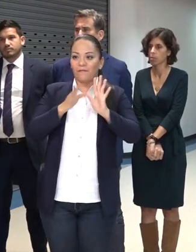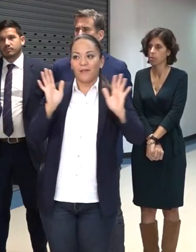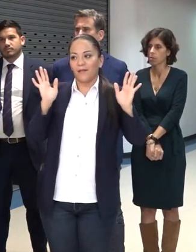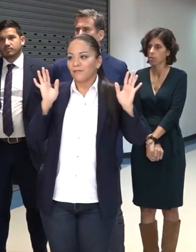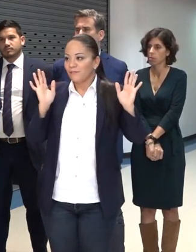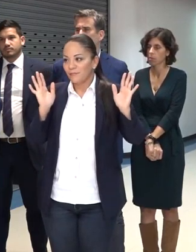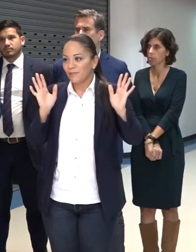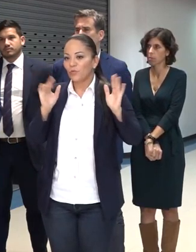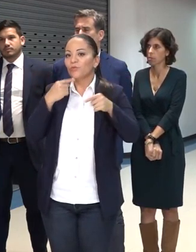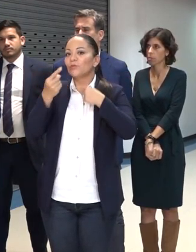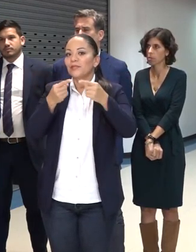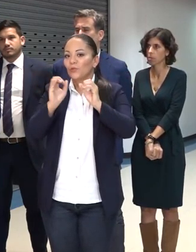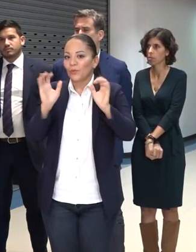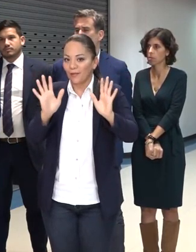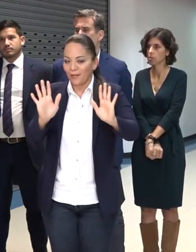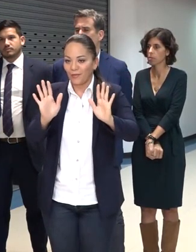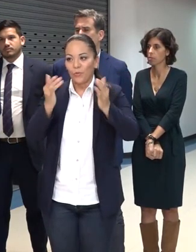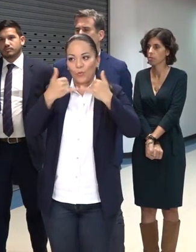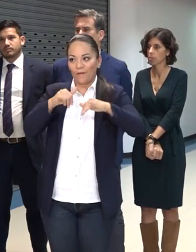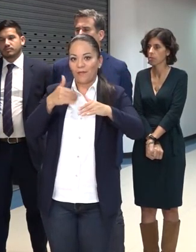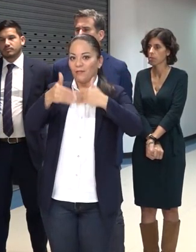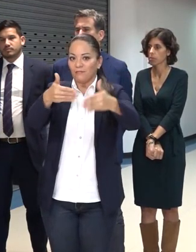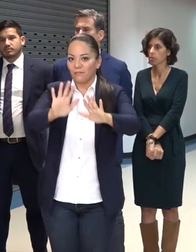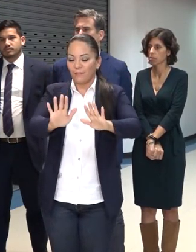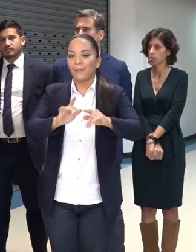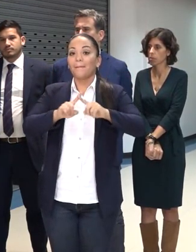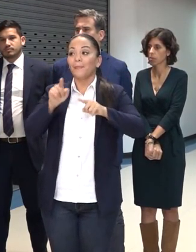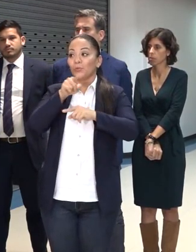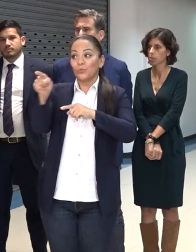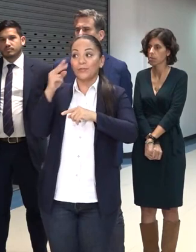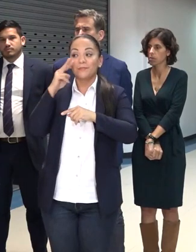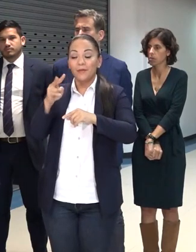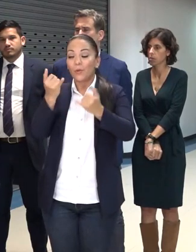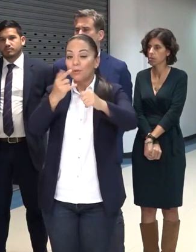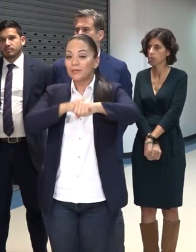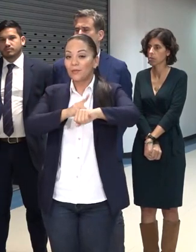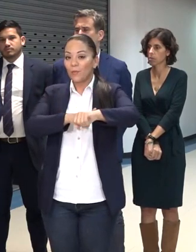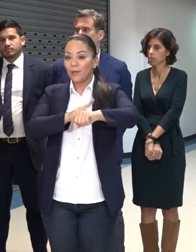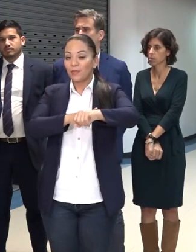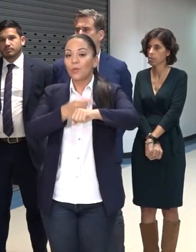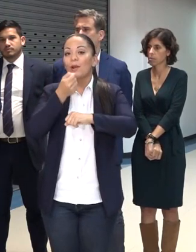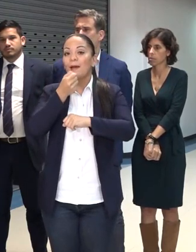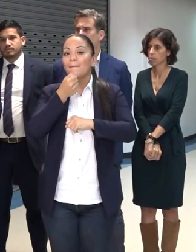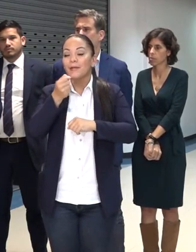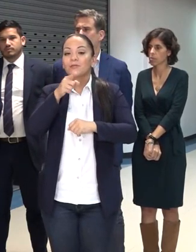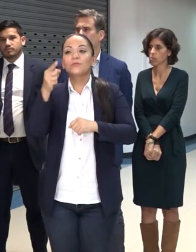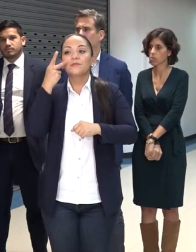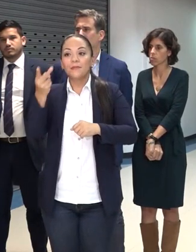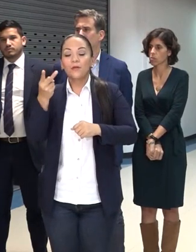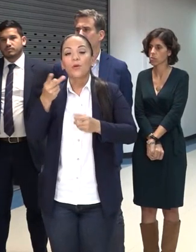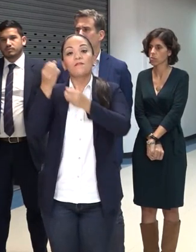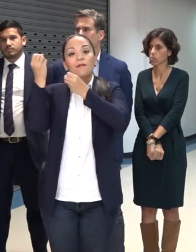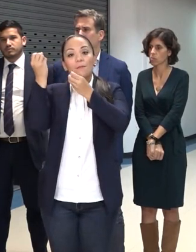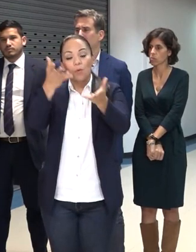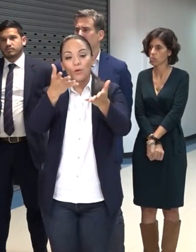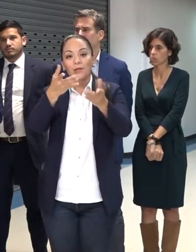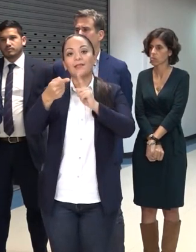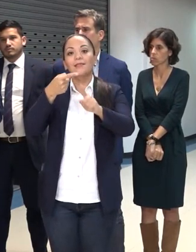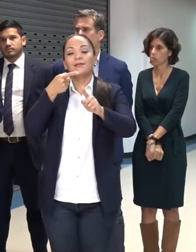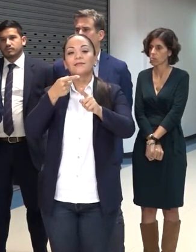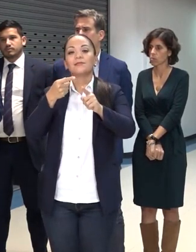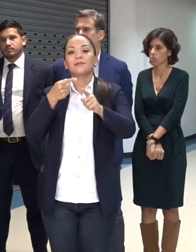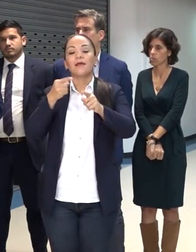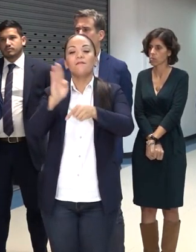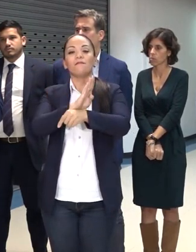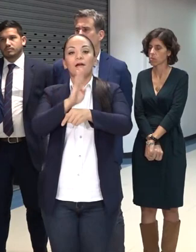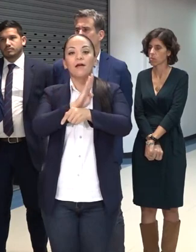adelantando nada, pero en este momento ustedes vieron la prensa, el reporte del Banco de